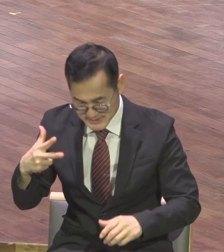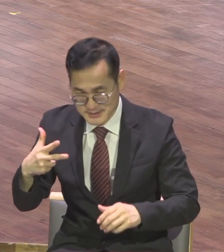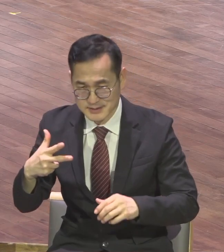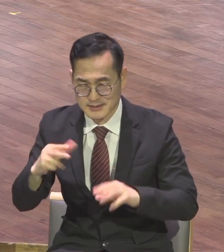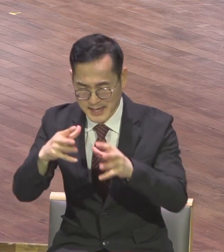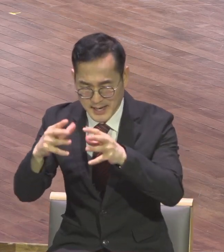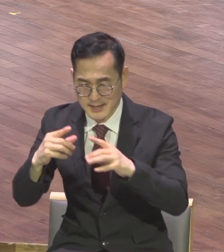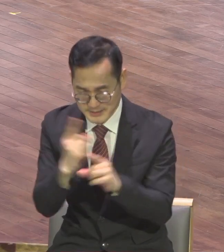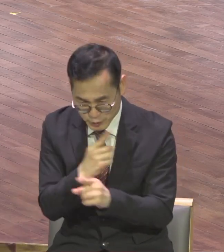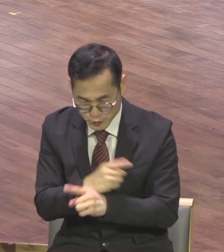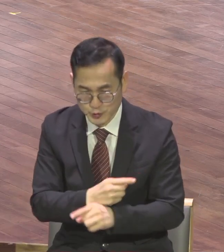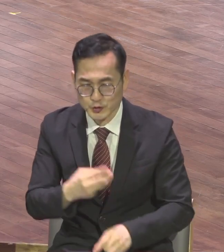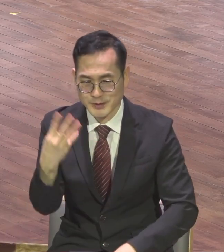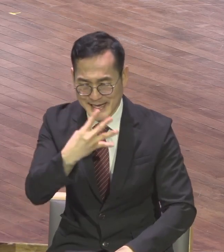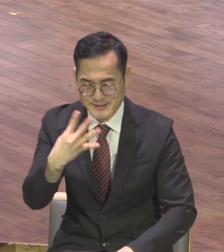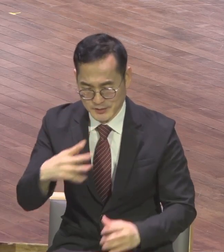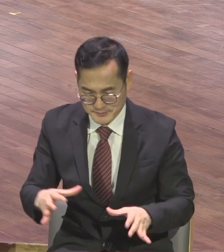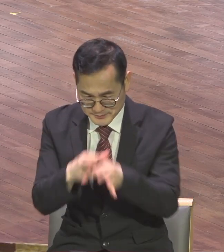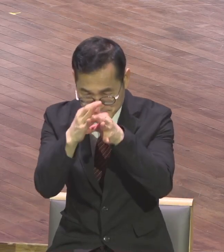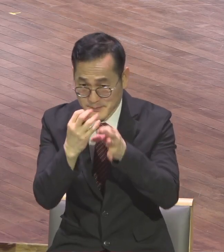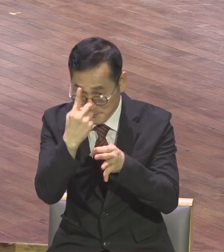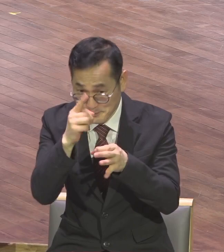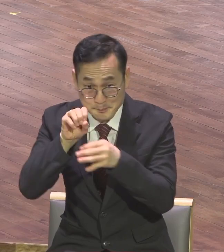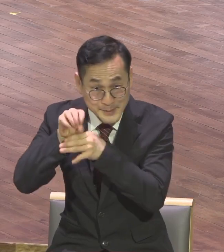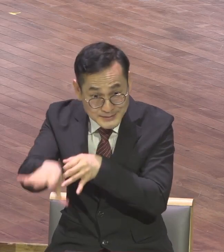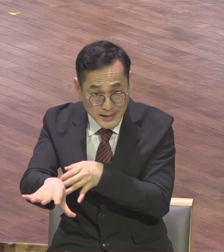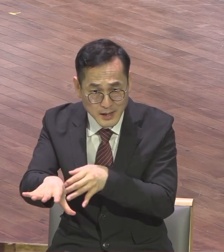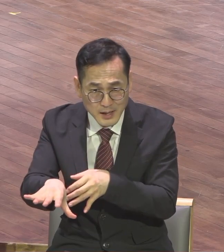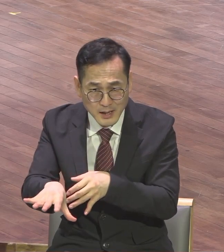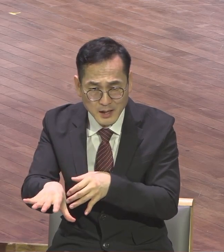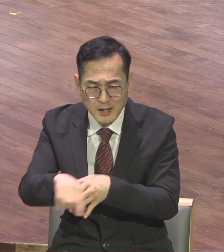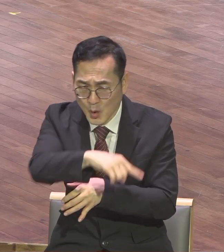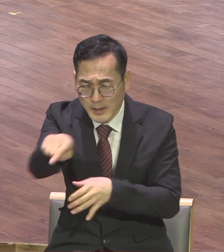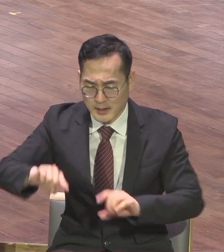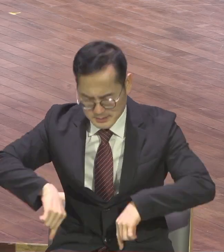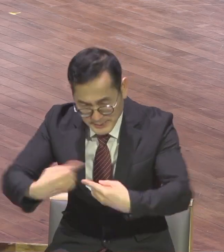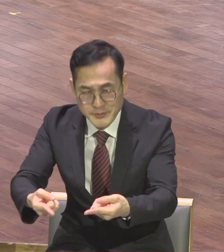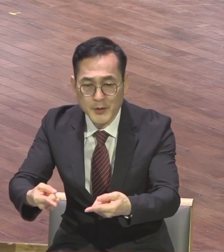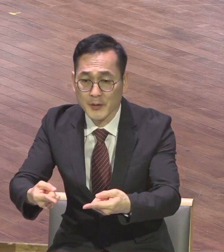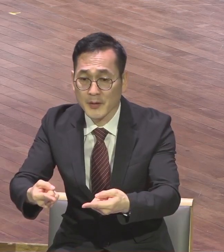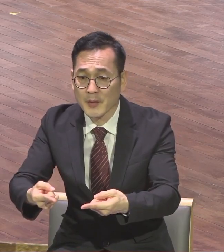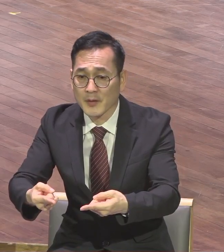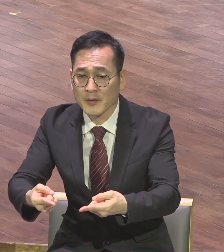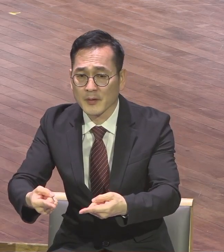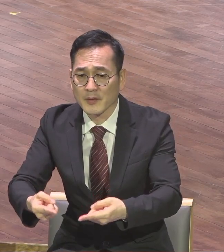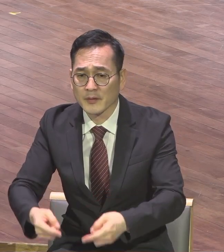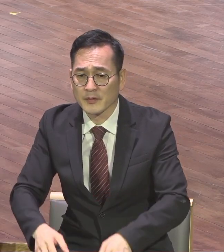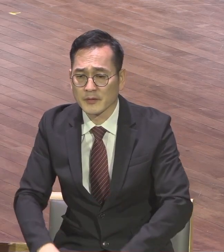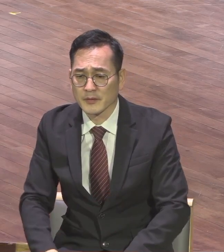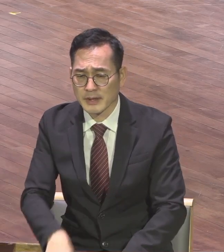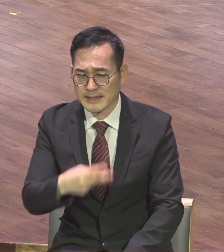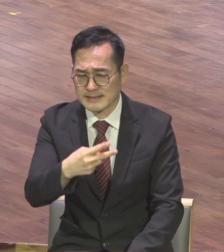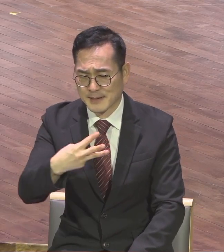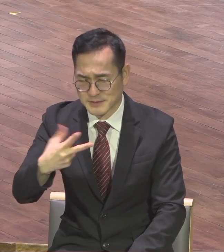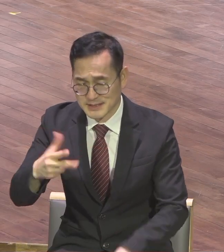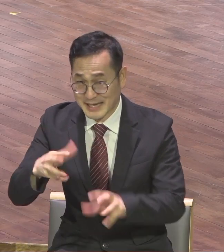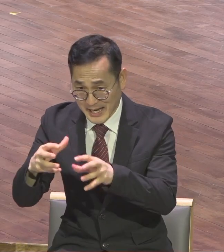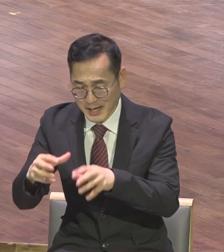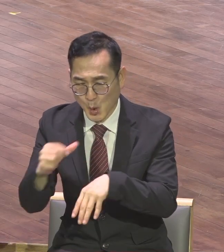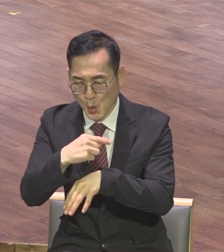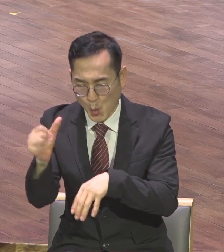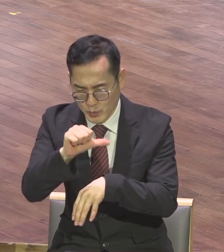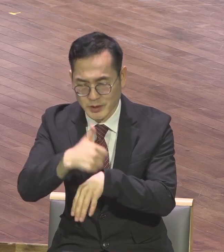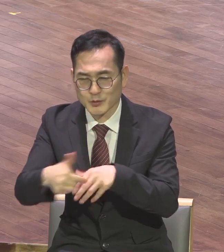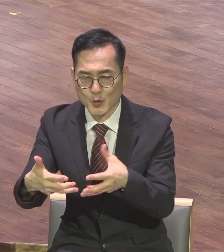속에 있기를 바랍니다. 흐름 속에 있으면서 천하를 어저께 하는 사람들 237 나라 5천조 보험화 주역들 다 되시기를